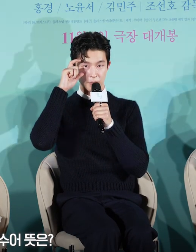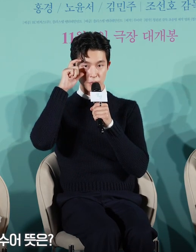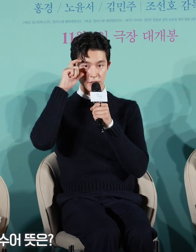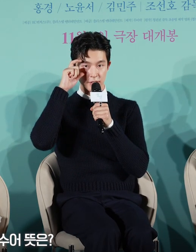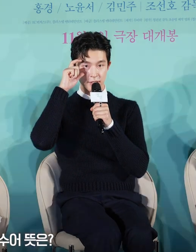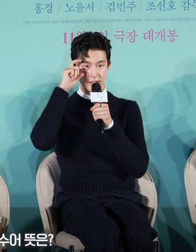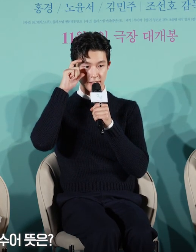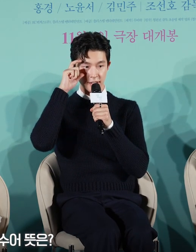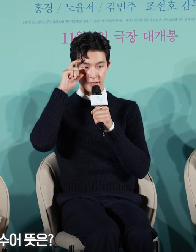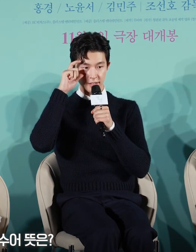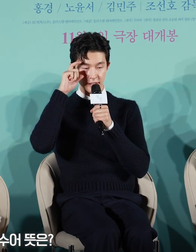포즈를 하는데